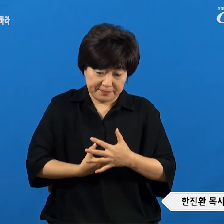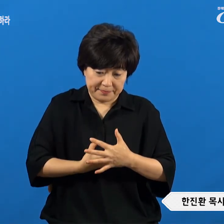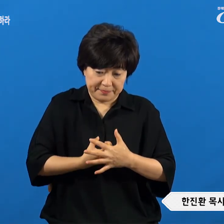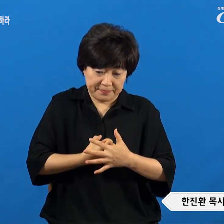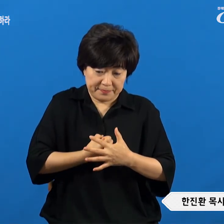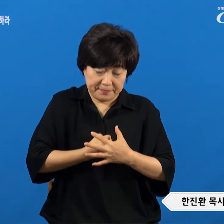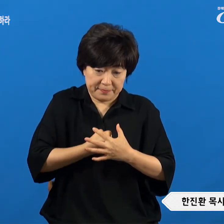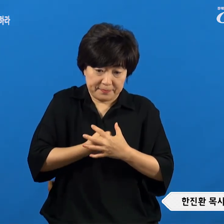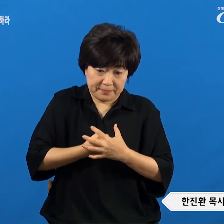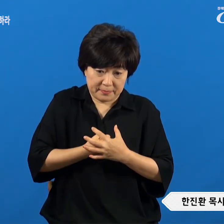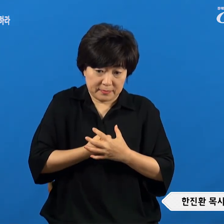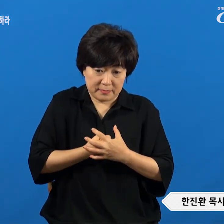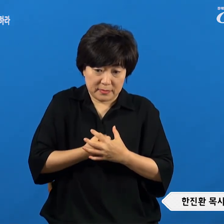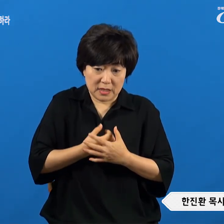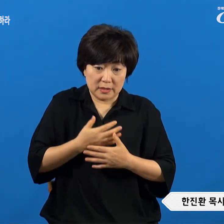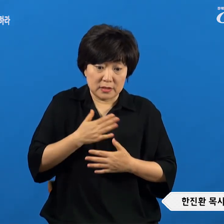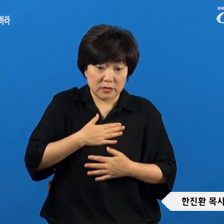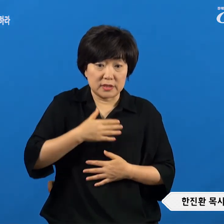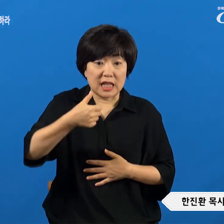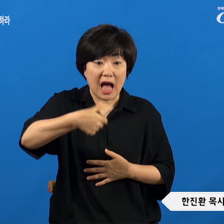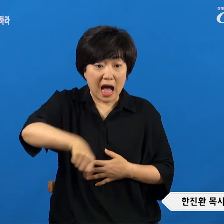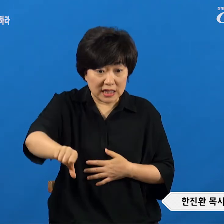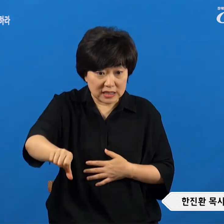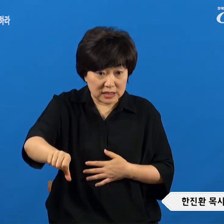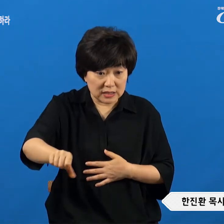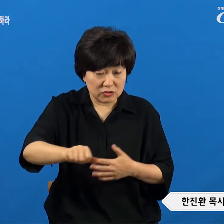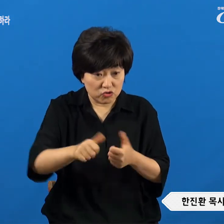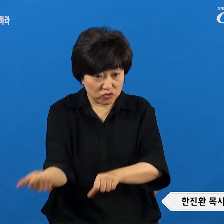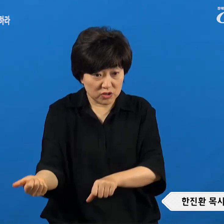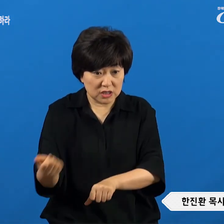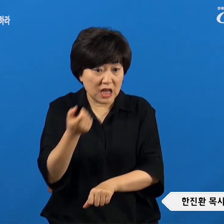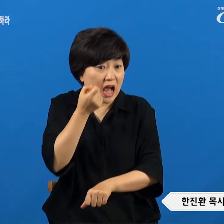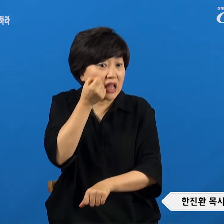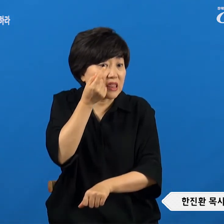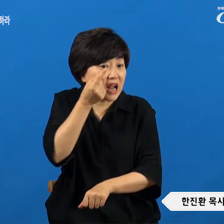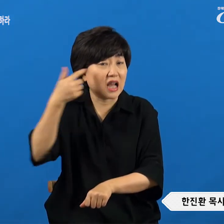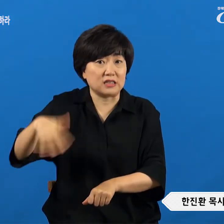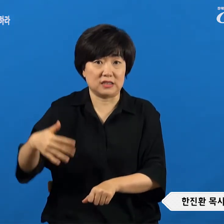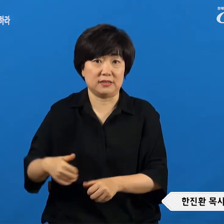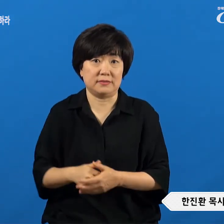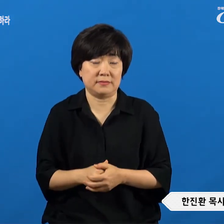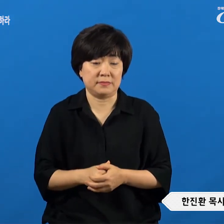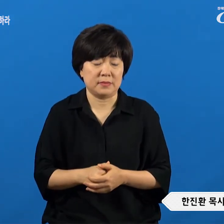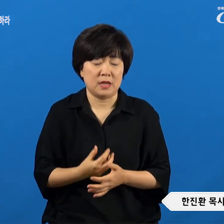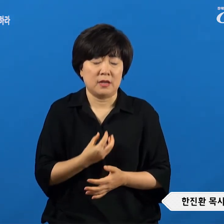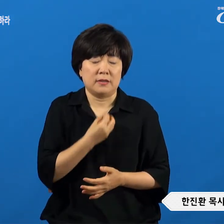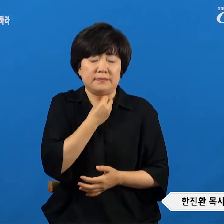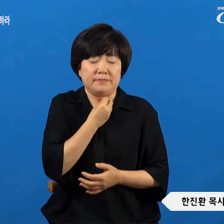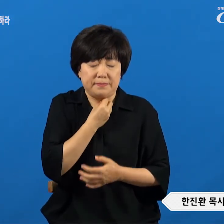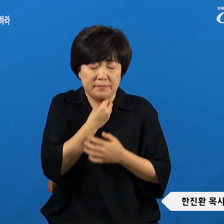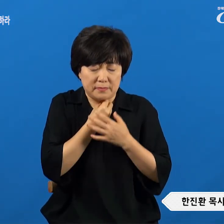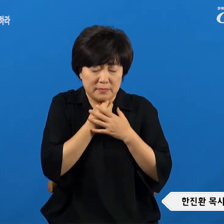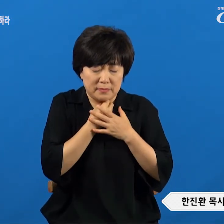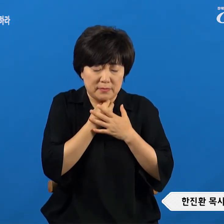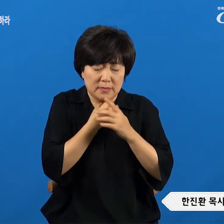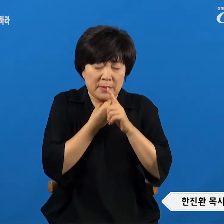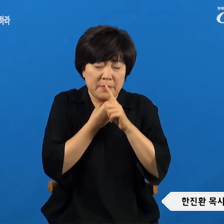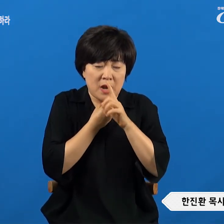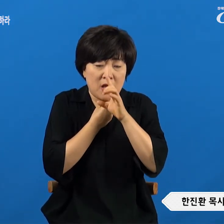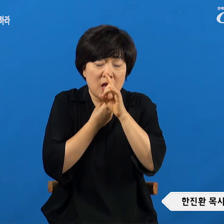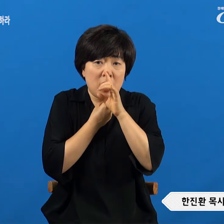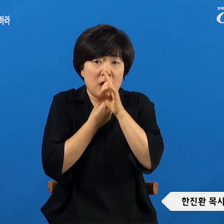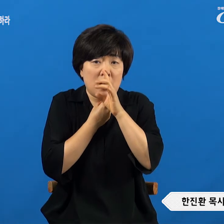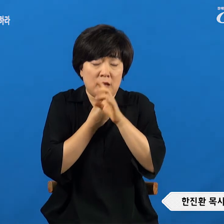지 채 한 달도 안 됐습니다. 그랬습니다. 그러고 나니까 또 목이 콱 메어가지고 말이 나오지를